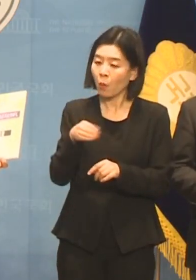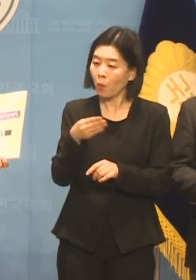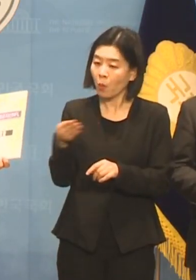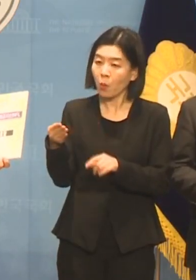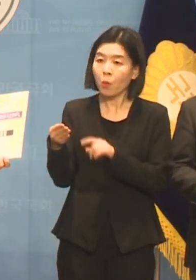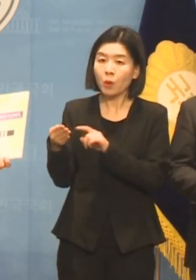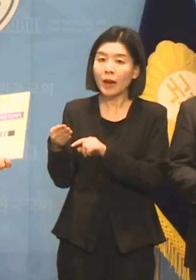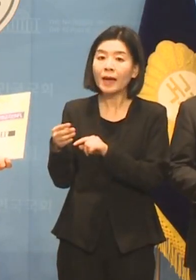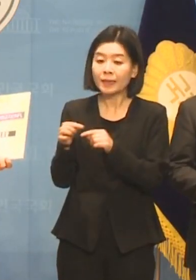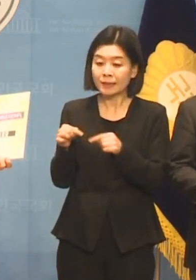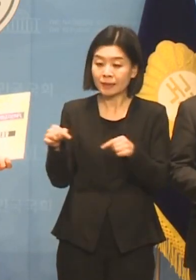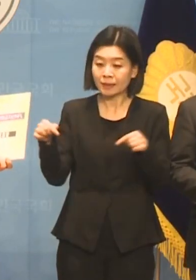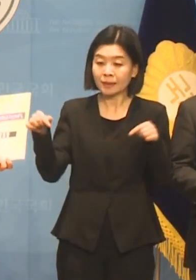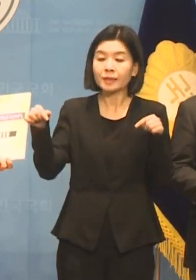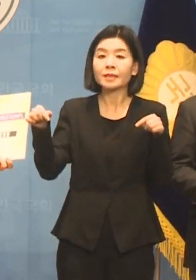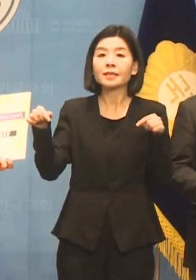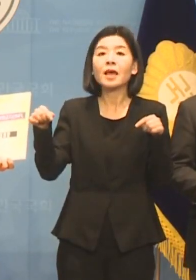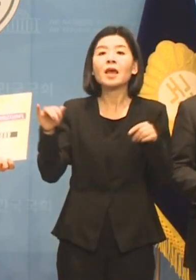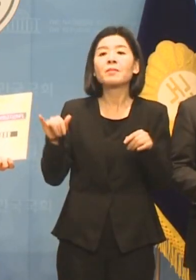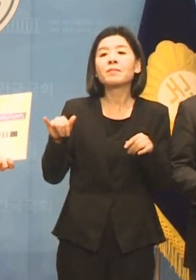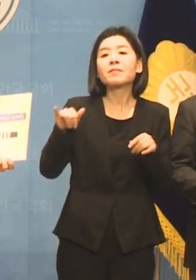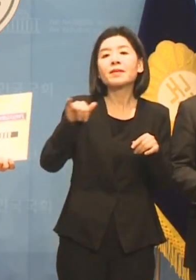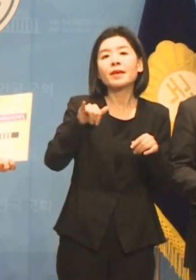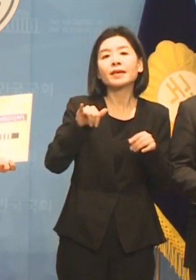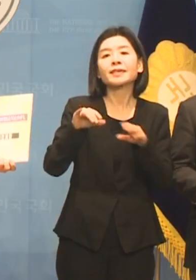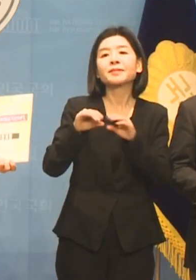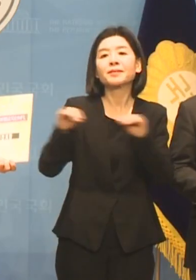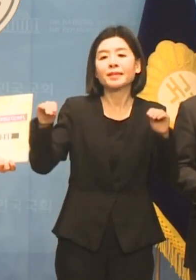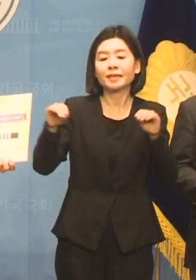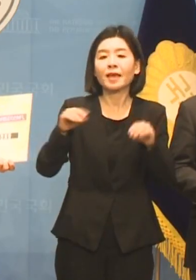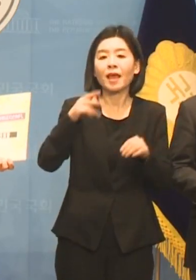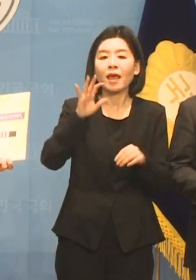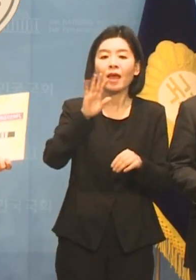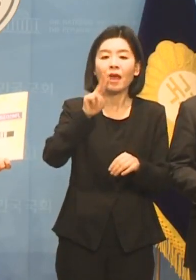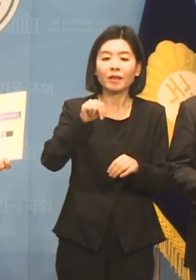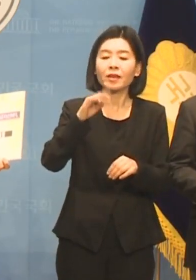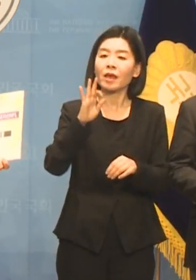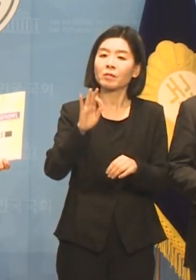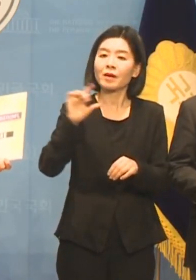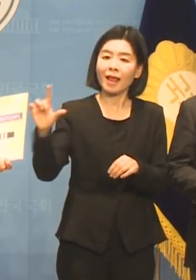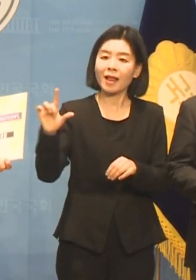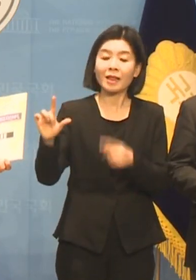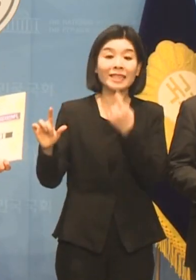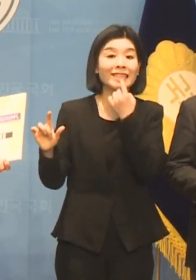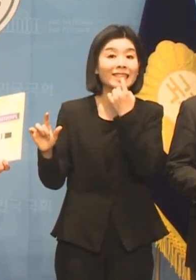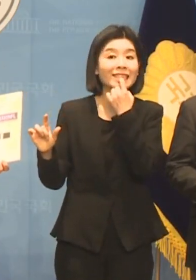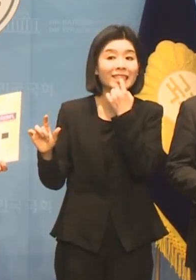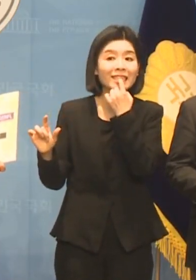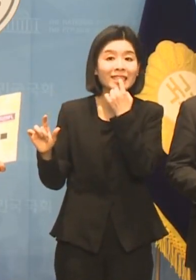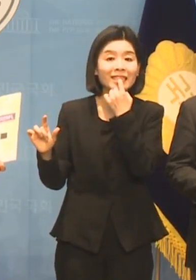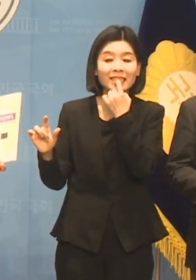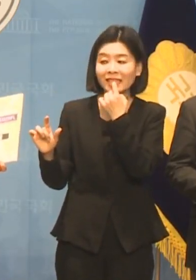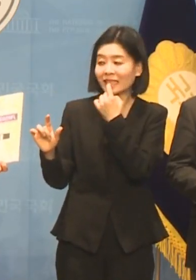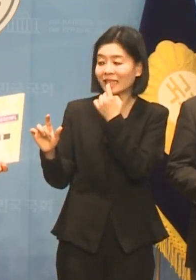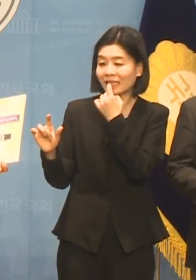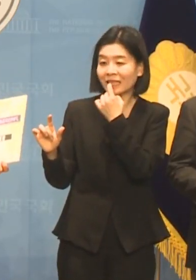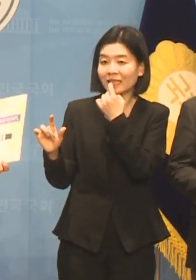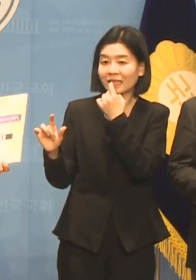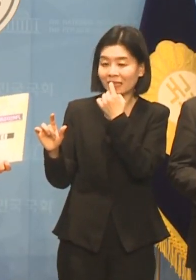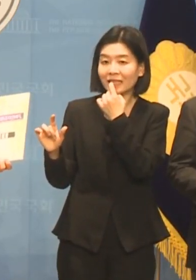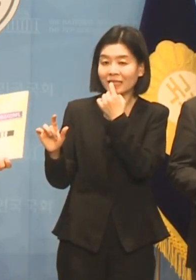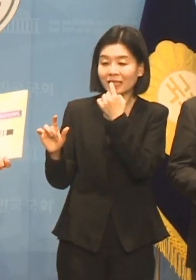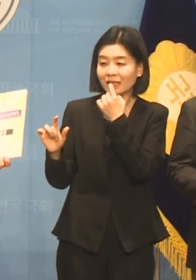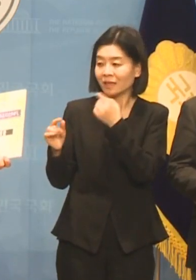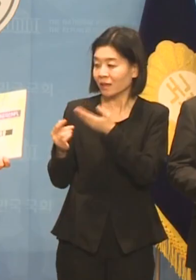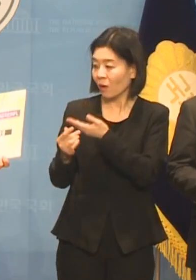보라색 선이 바로 비행금지선인 NFL이고 흰색으로 표시된 이 지그재그로 된